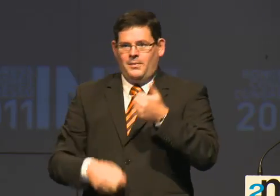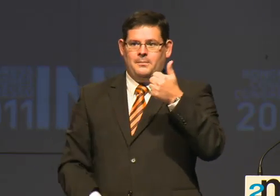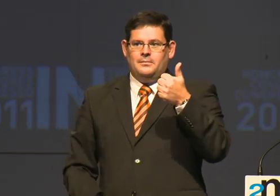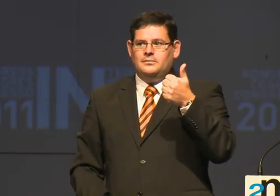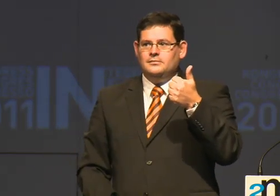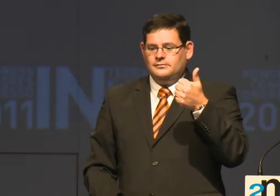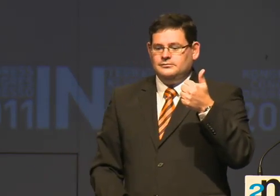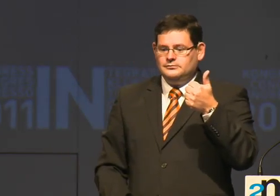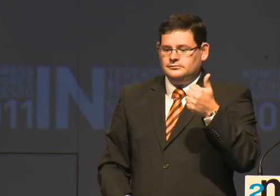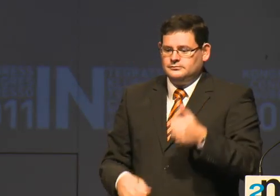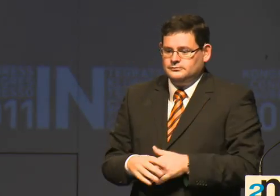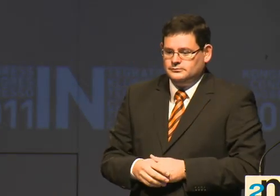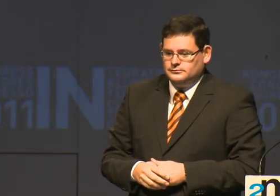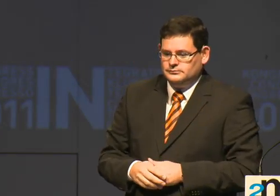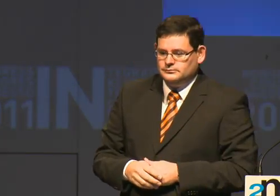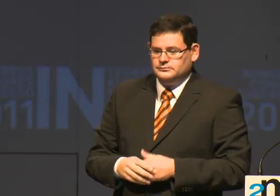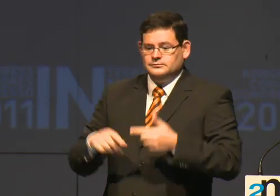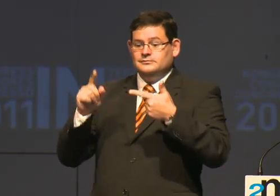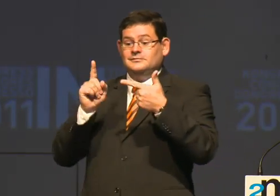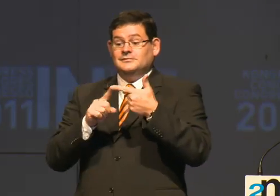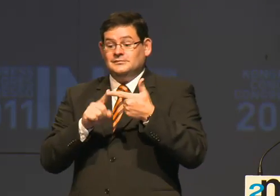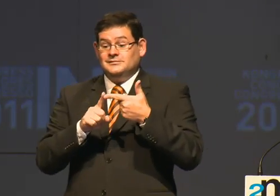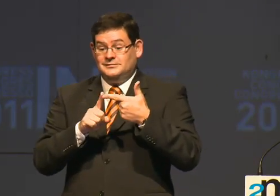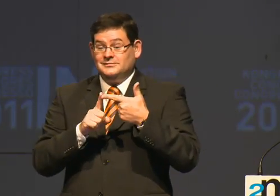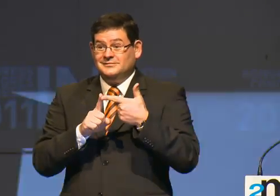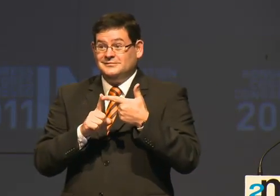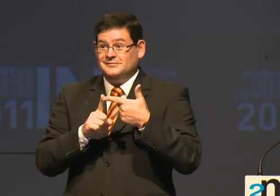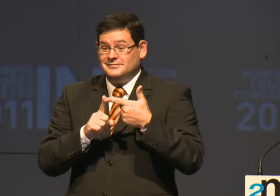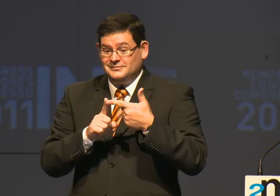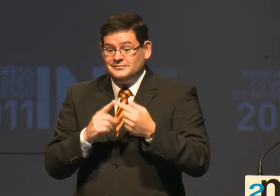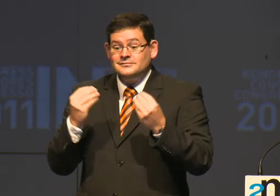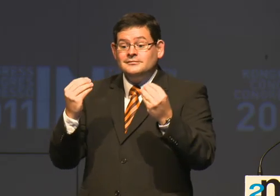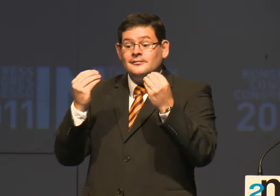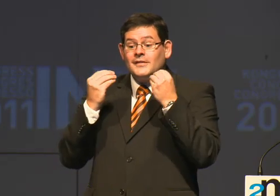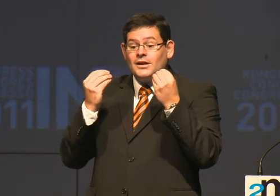Et le pourcentage est complètement inégal, qu'on soit plutôt à l'est ou à l'ouest de l'Union européenne.